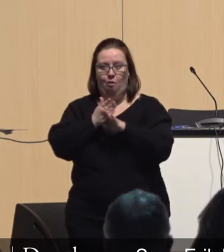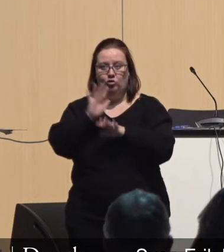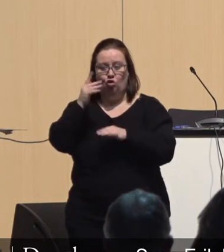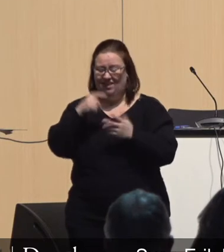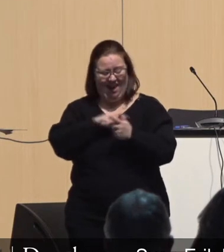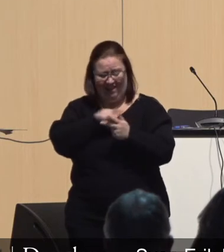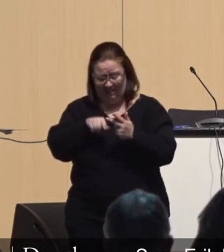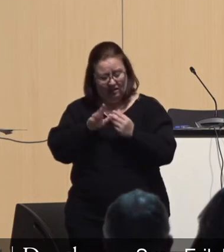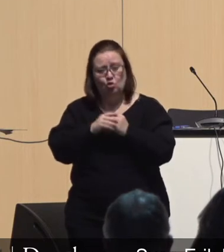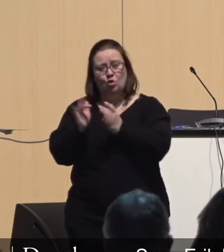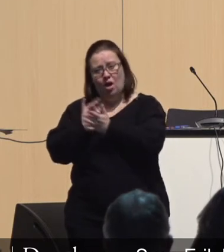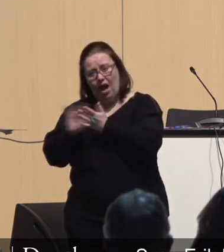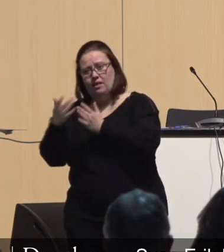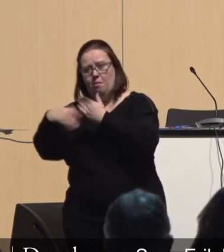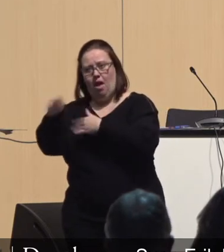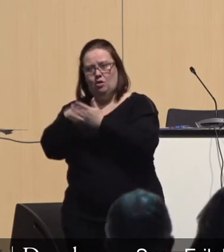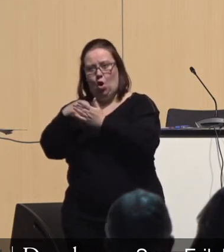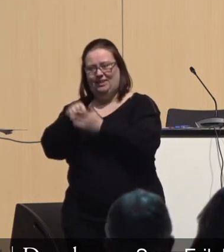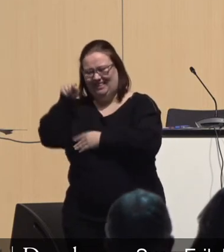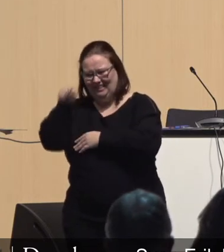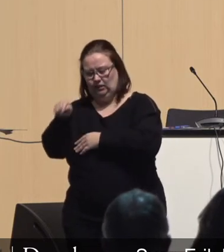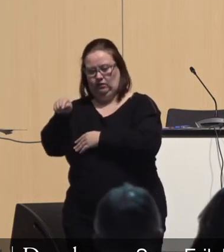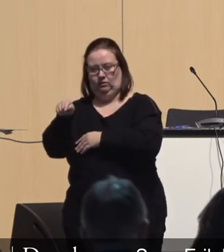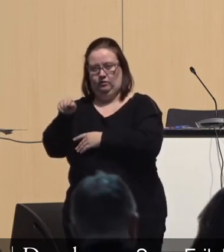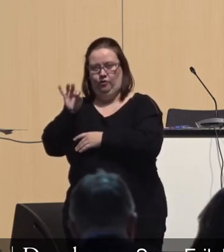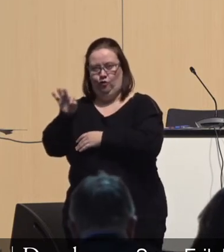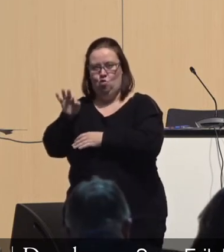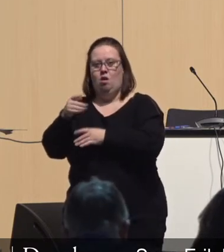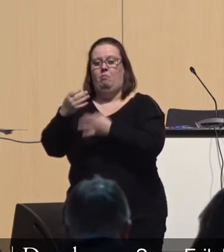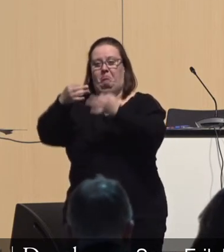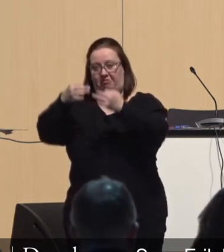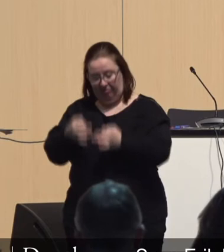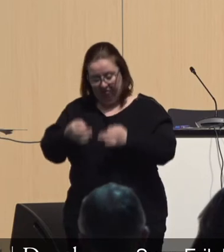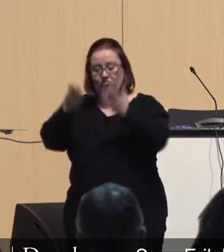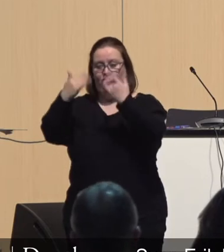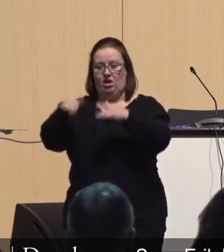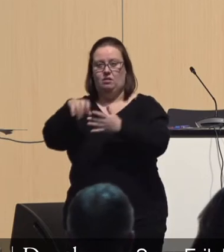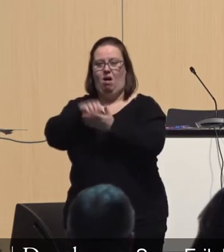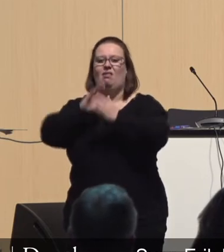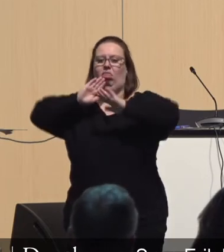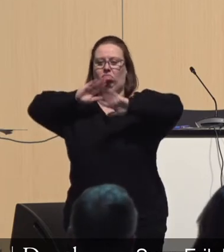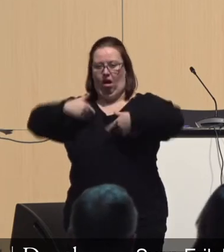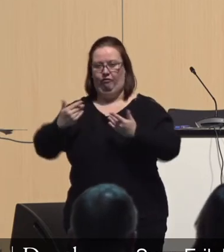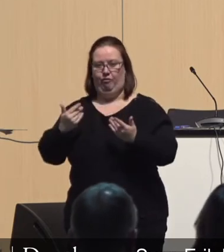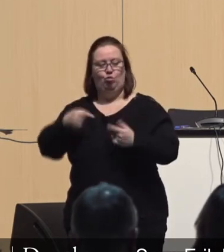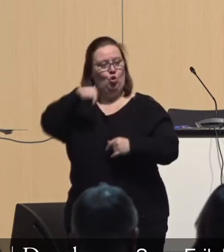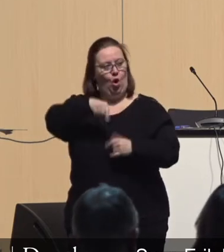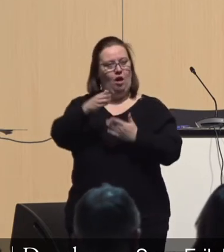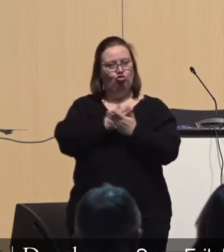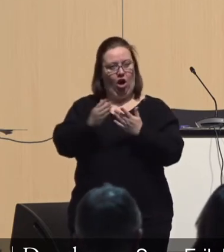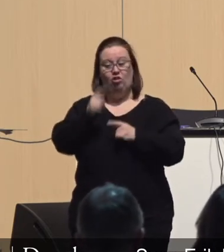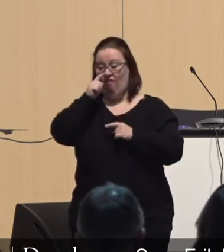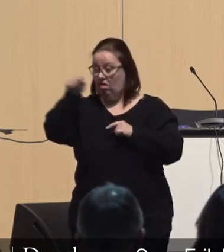haben. Nein, es geht um die reinen Mehrkosten, die uns damit entstehen, für den Fall, dass Weihnachtsmärkte stattfinden. Sie entscheiden sozusagen